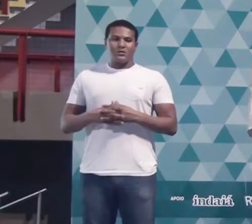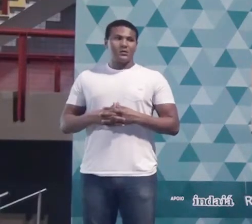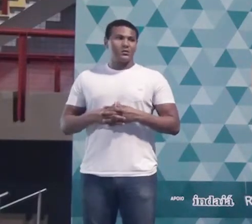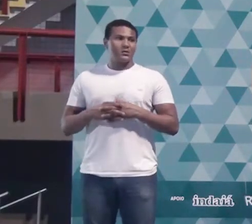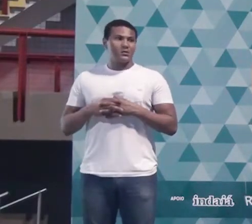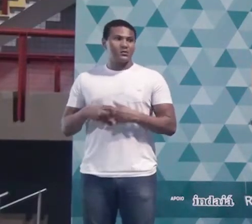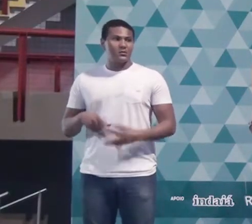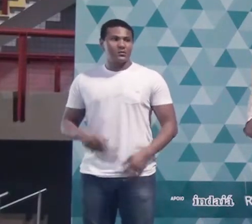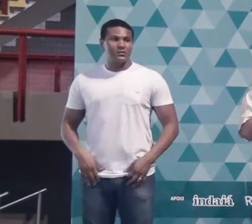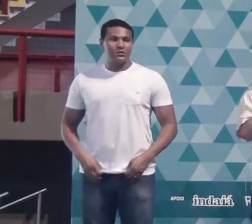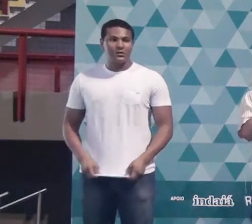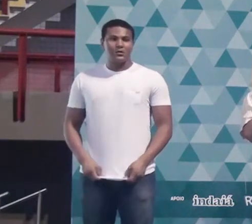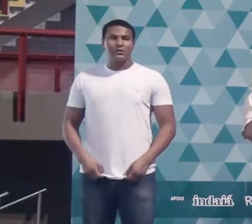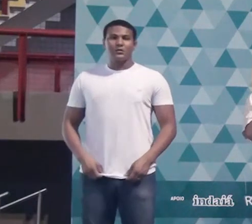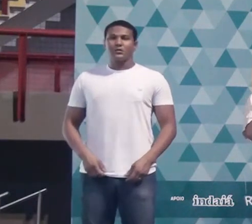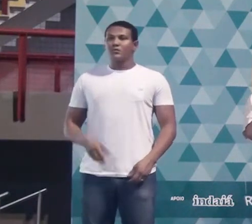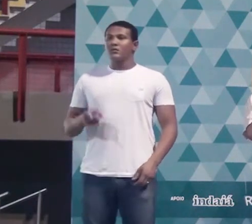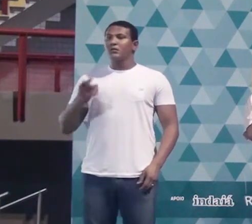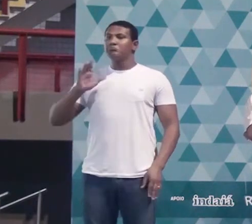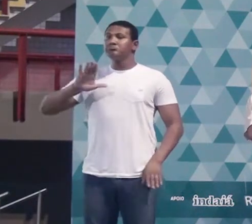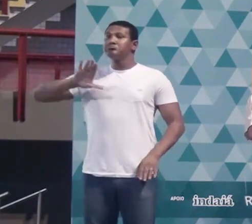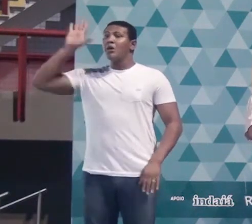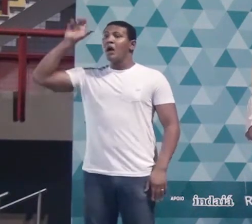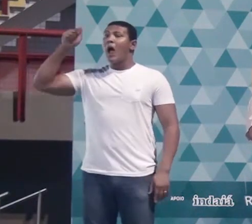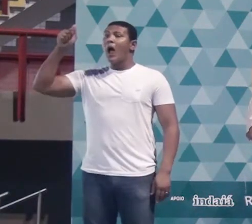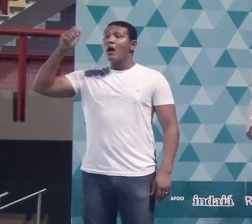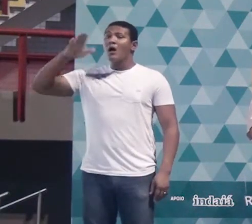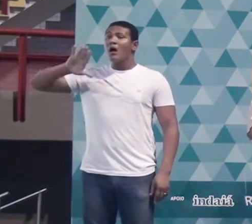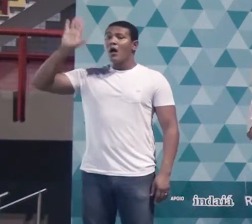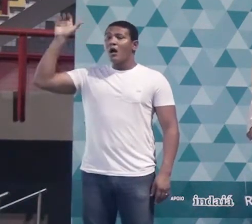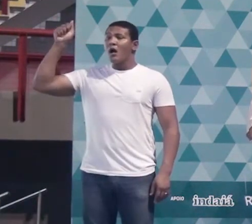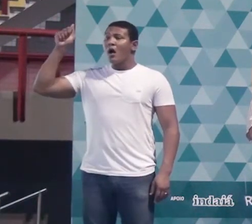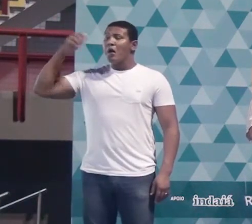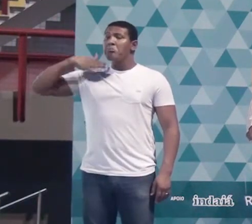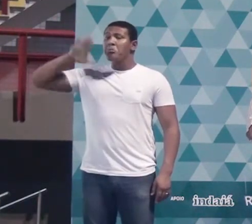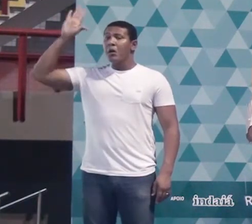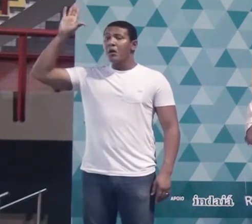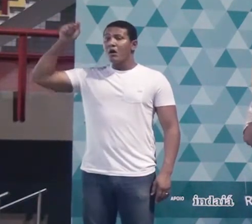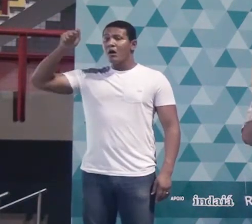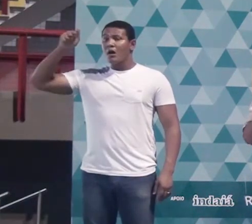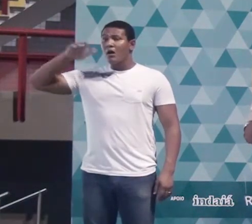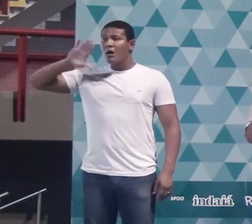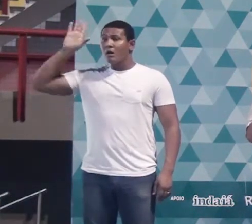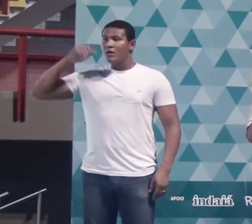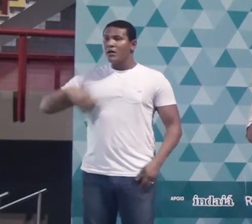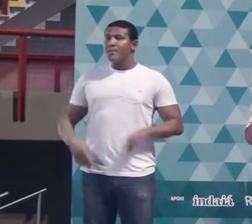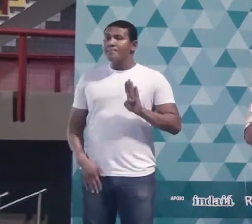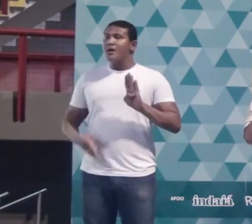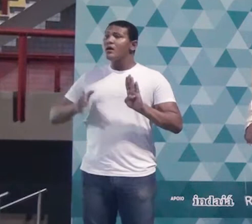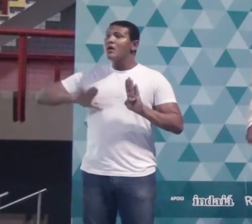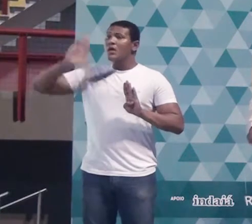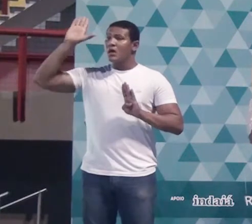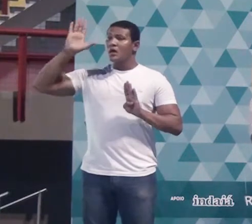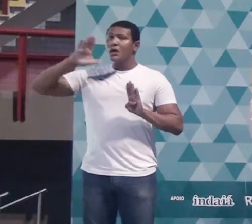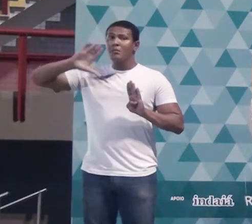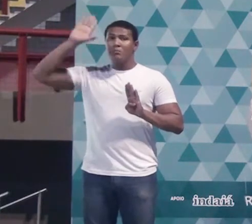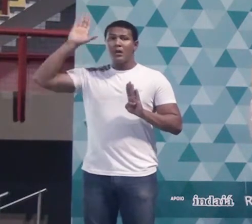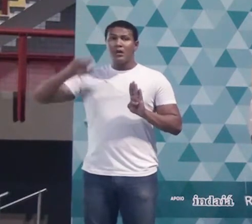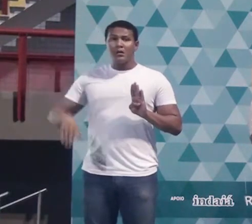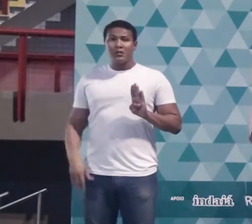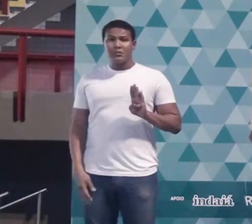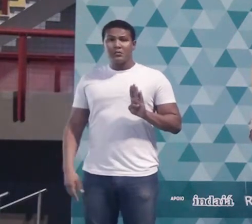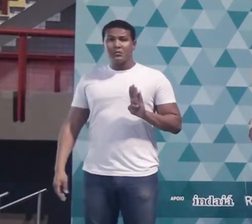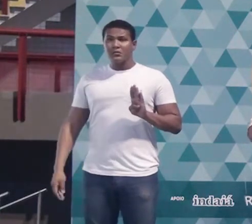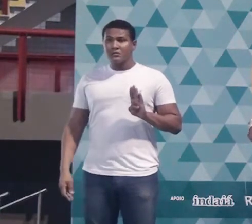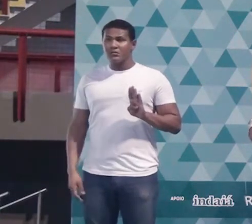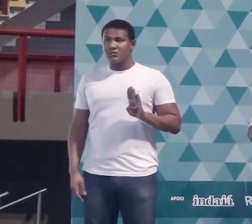Caçaba. Quem acha que é a alternativa A, levanta o braço. Quem acha que é a alternativa B, levanta o braço.